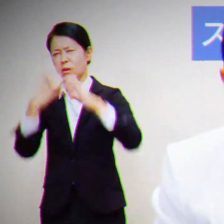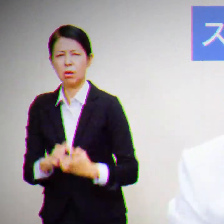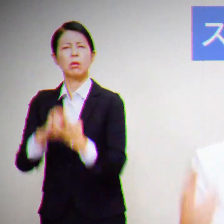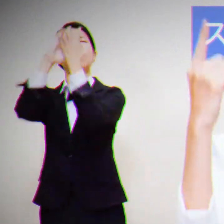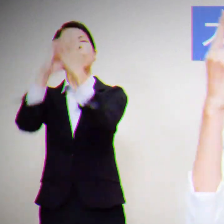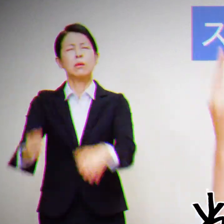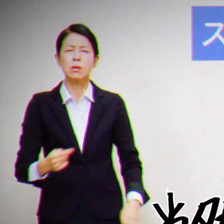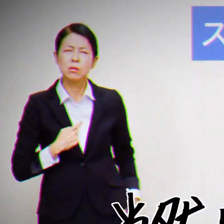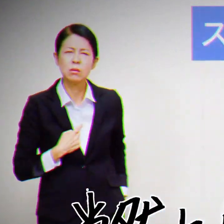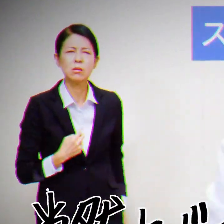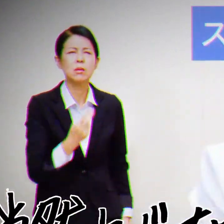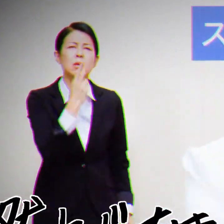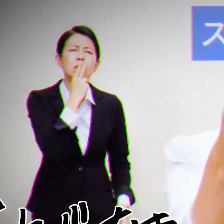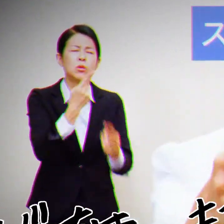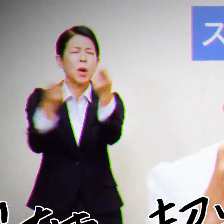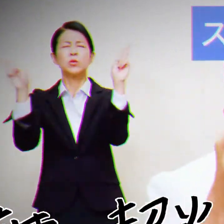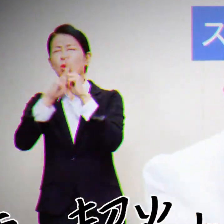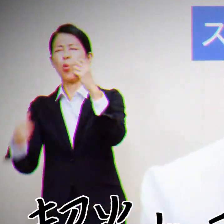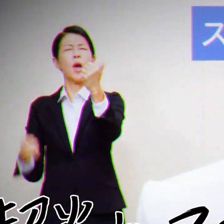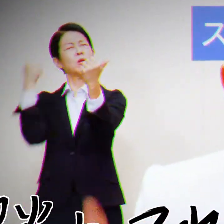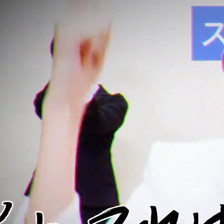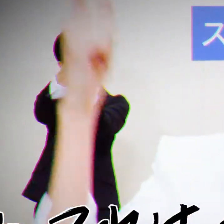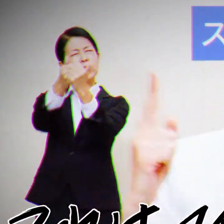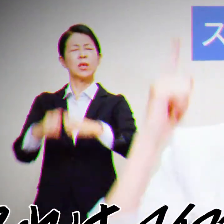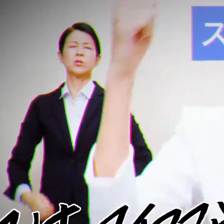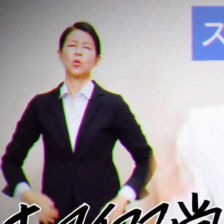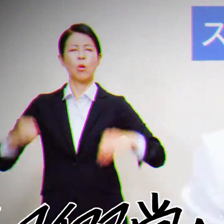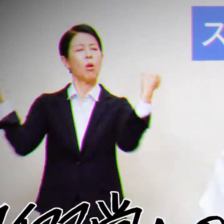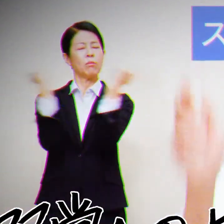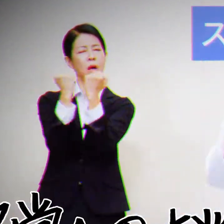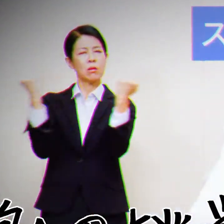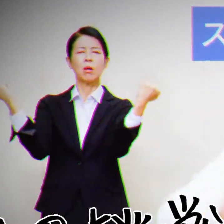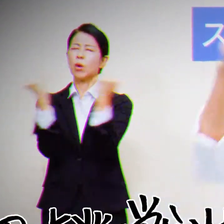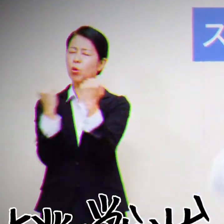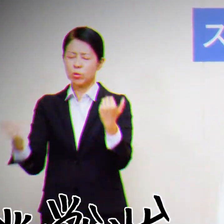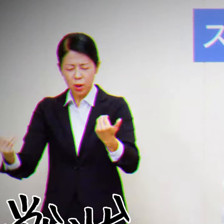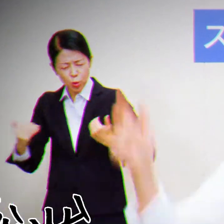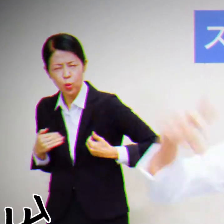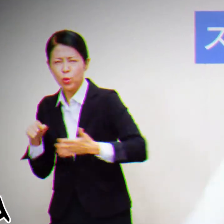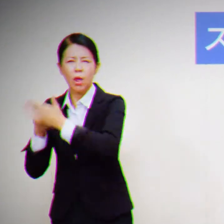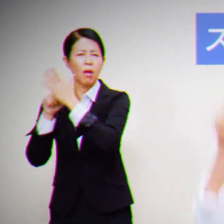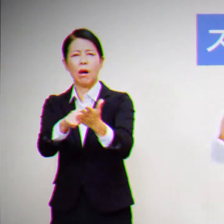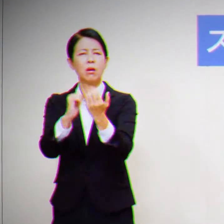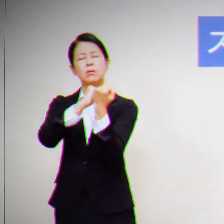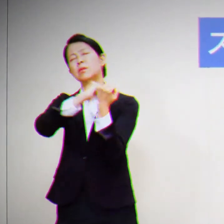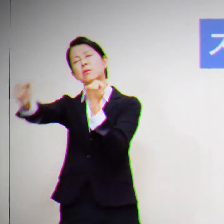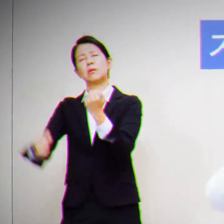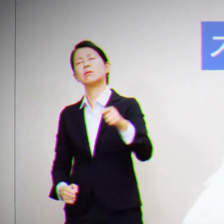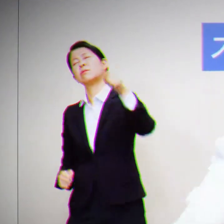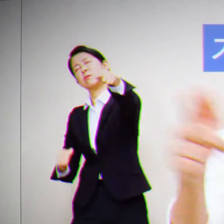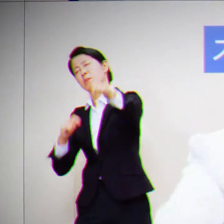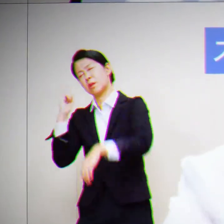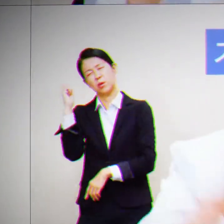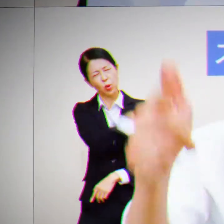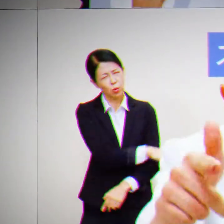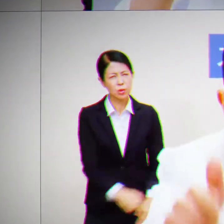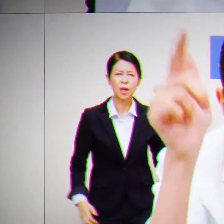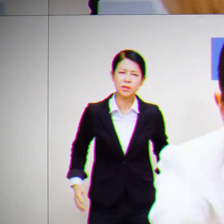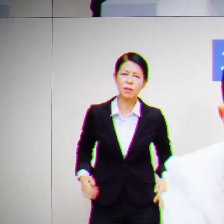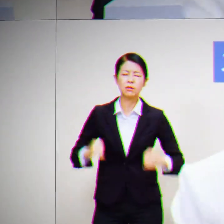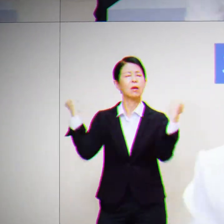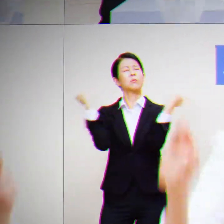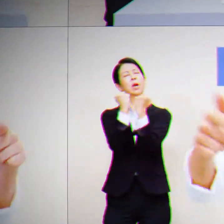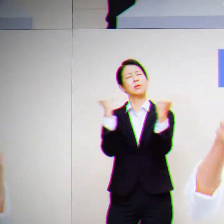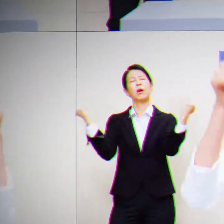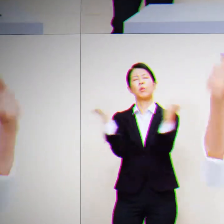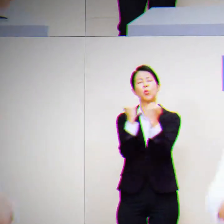然よじゃなきゃ超炎上、これはスイマス島への挑戦状、マナー守りましょうと提案、マナー守らないの良くない